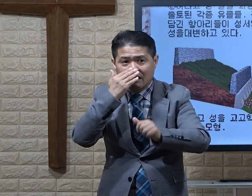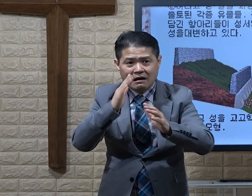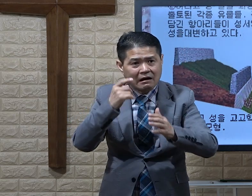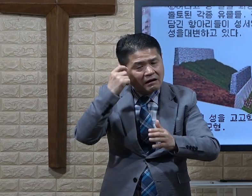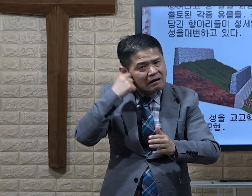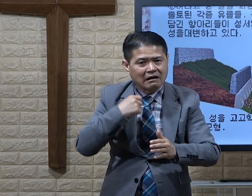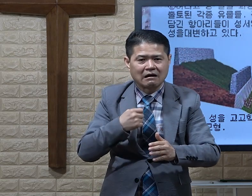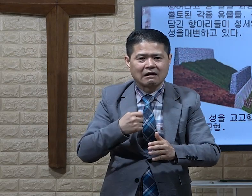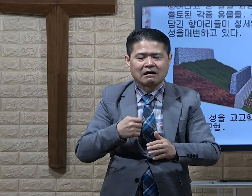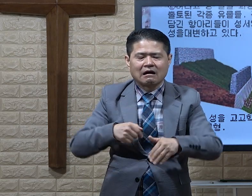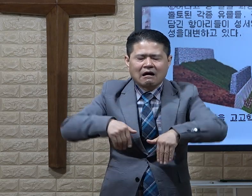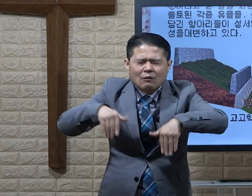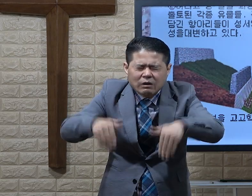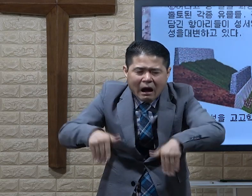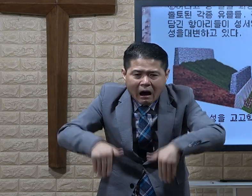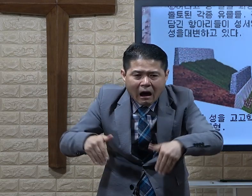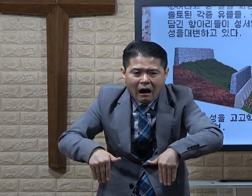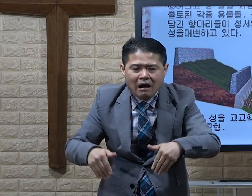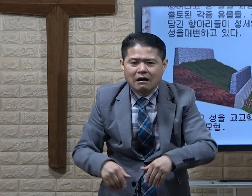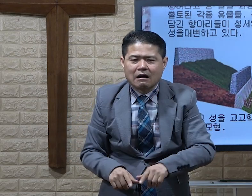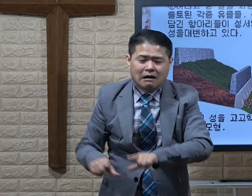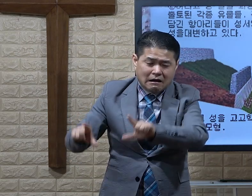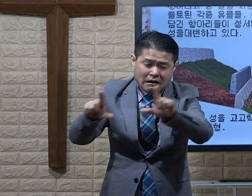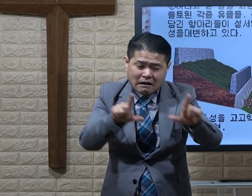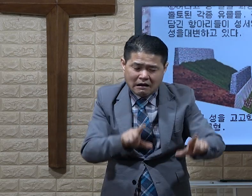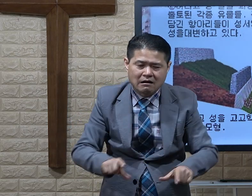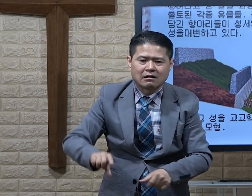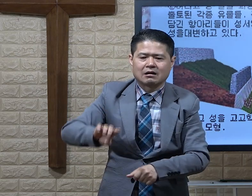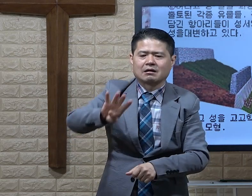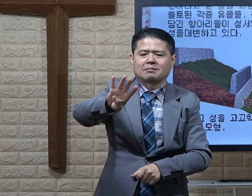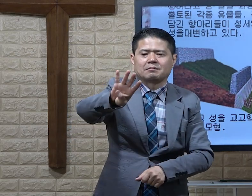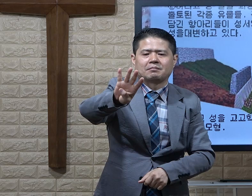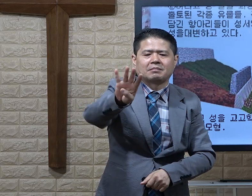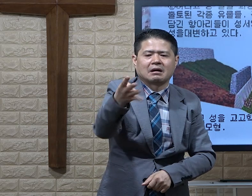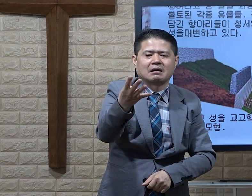그 사람들을 노예처럼 생활시키며 무려